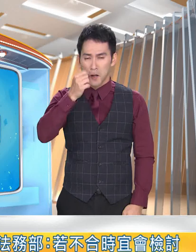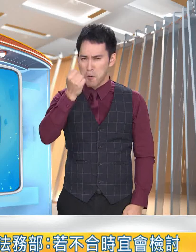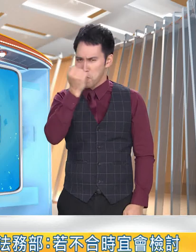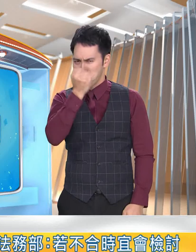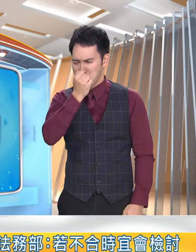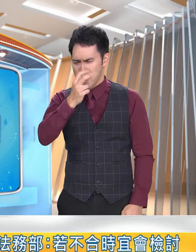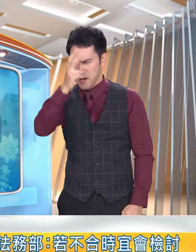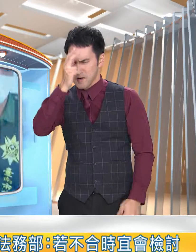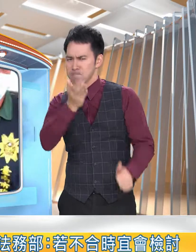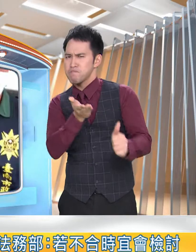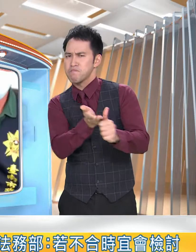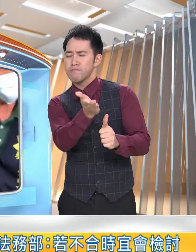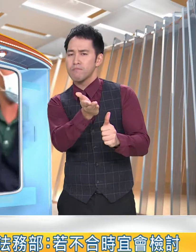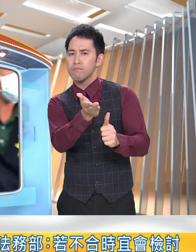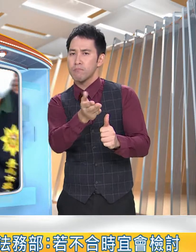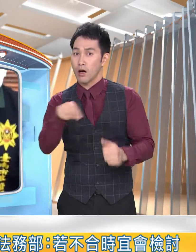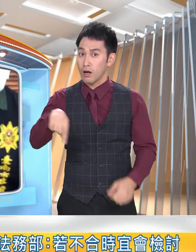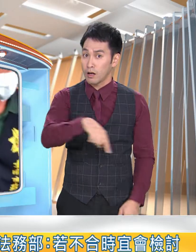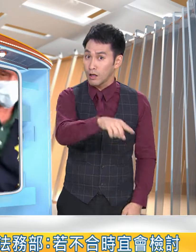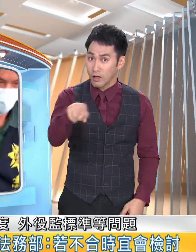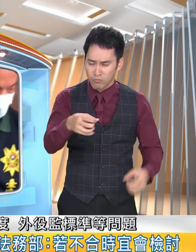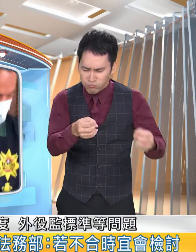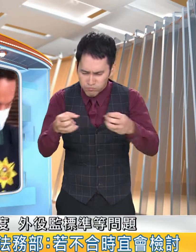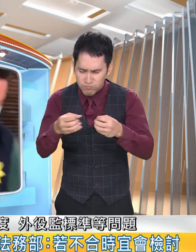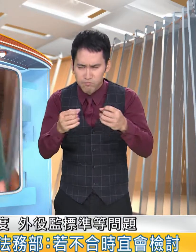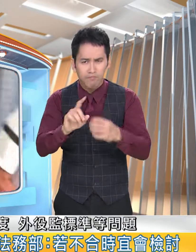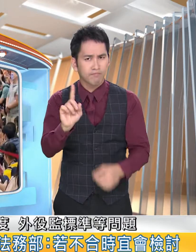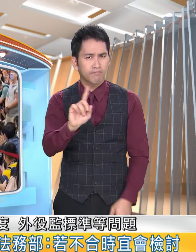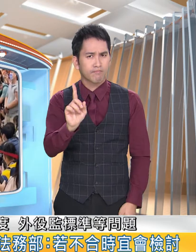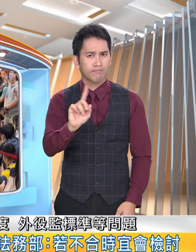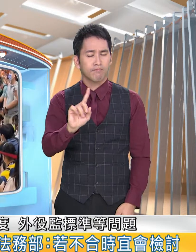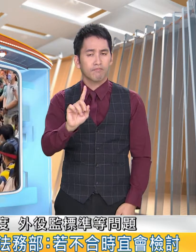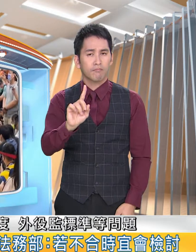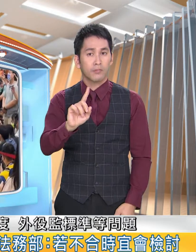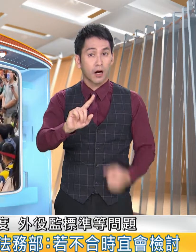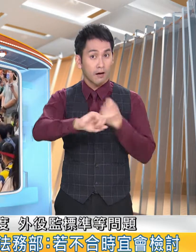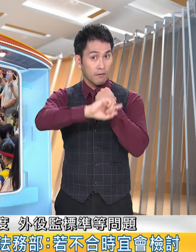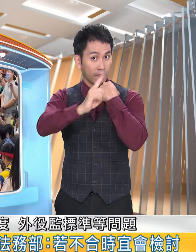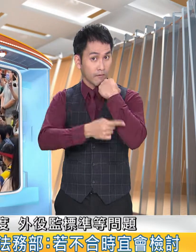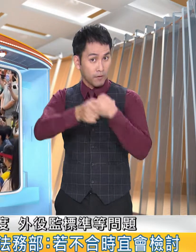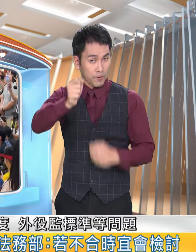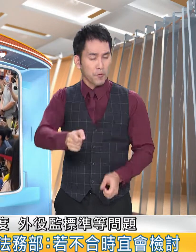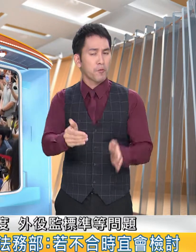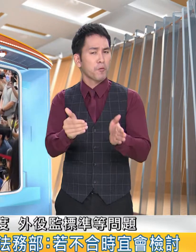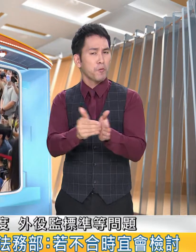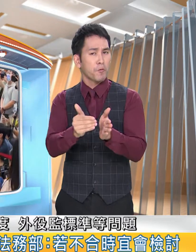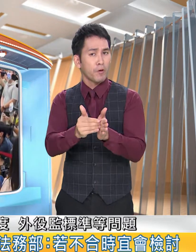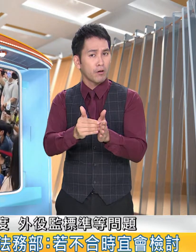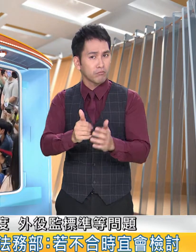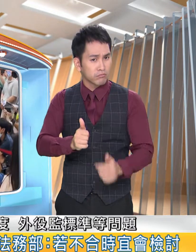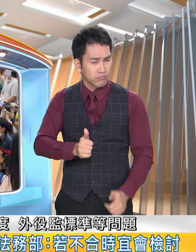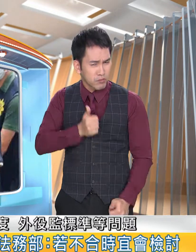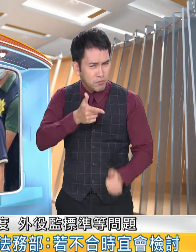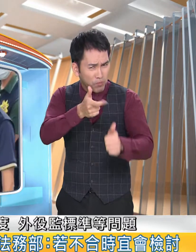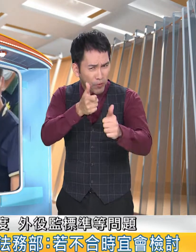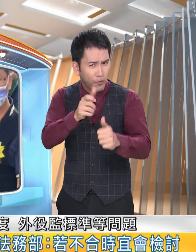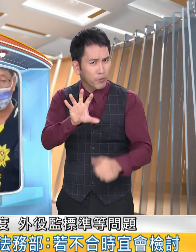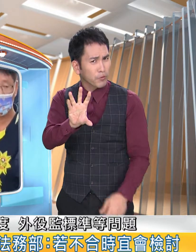台南杀警案之后，包括了死刑执行的进度、外役监标准等问题，引